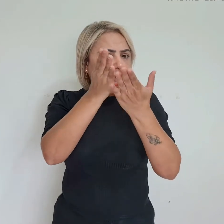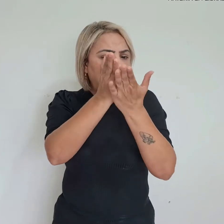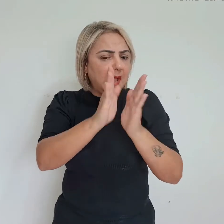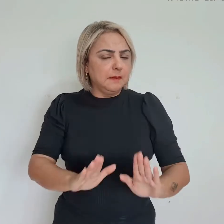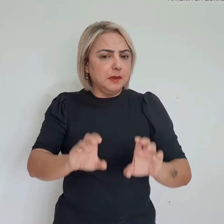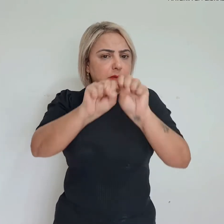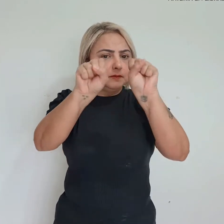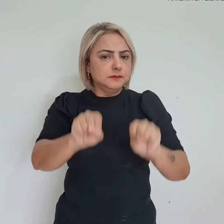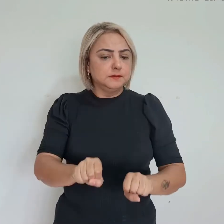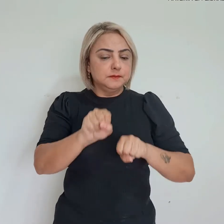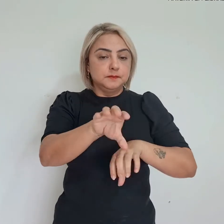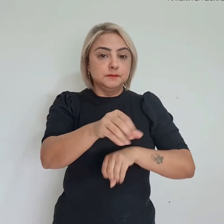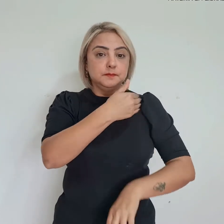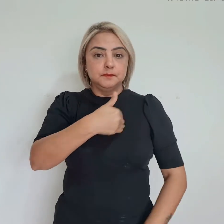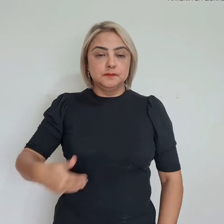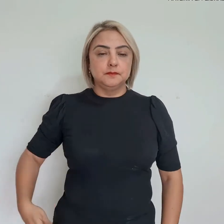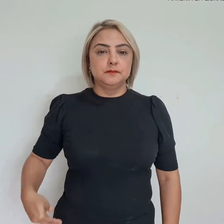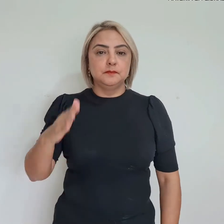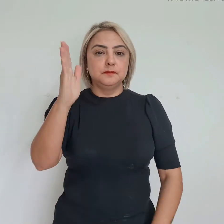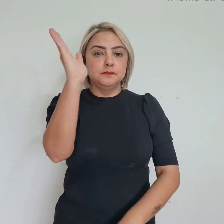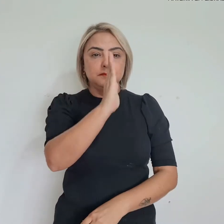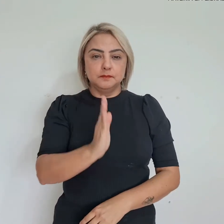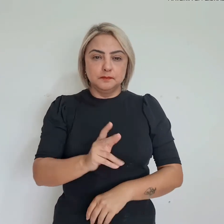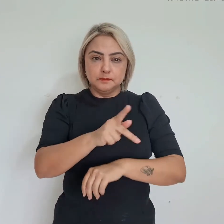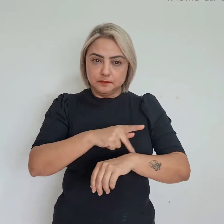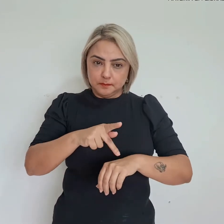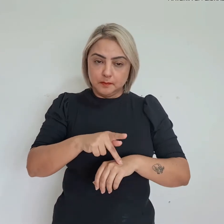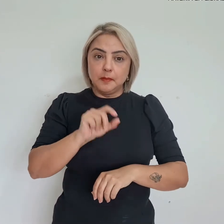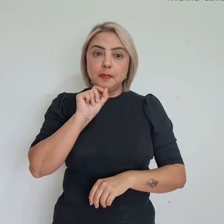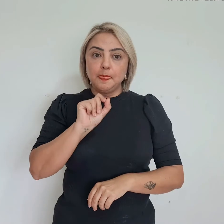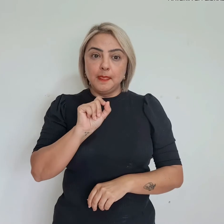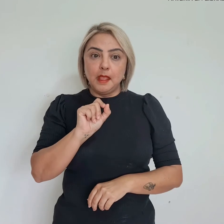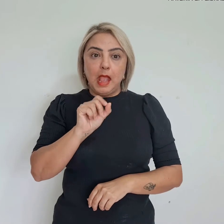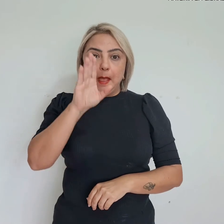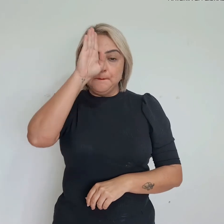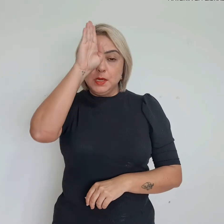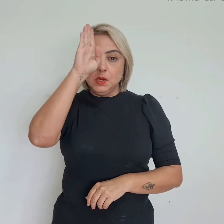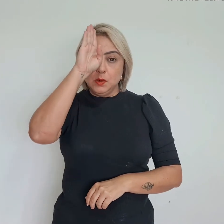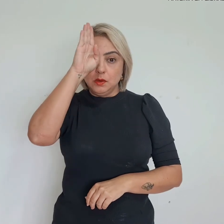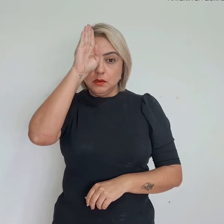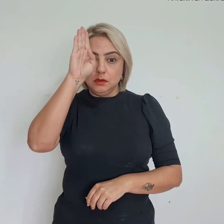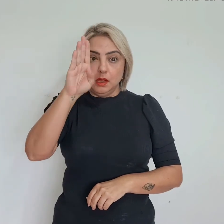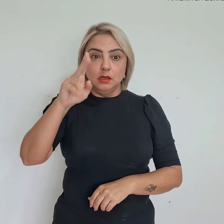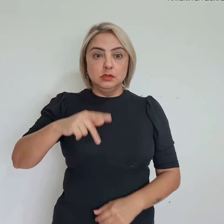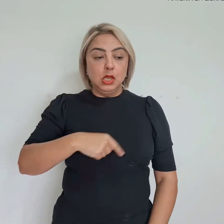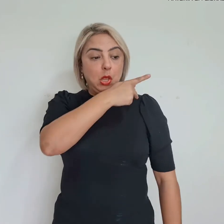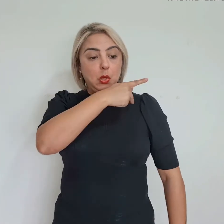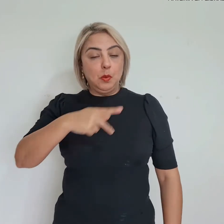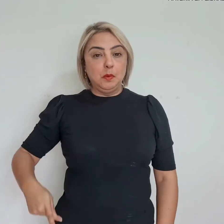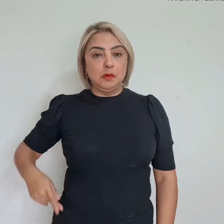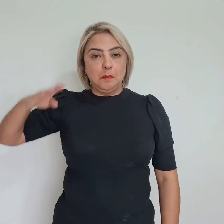o sistema educacional público do Brasil. Entre as prioridades do presidente